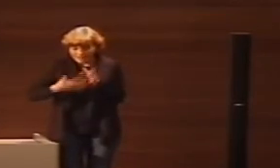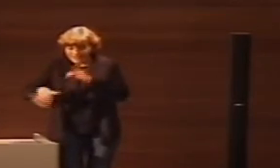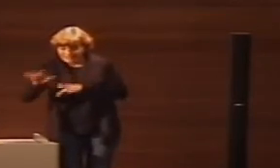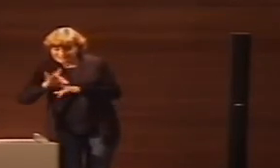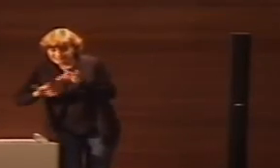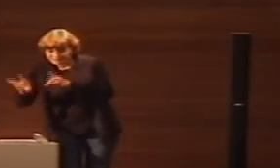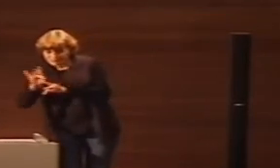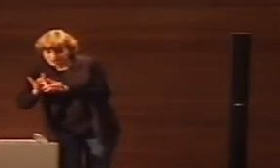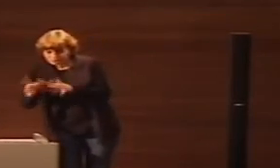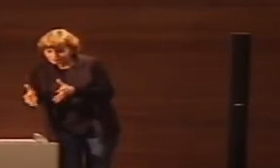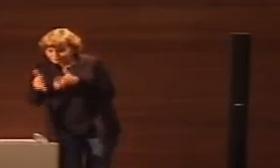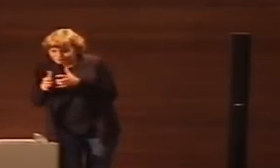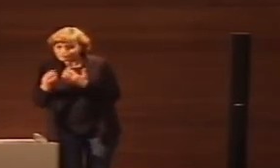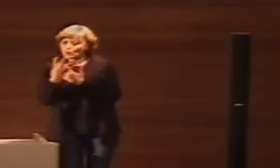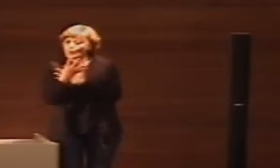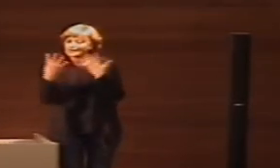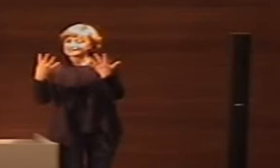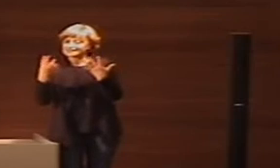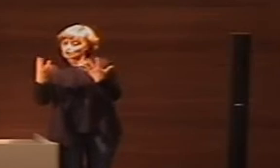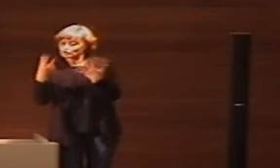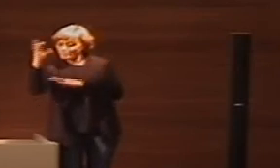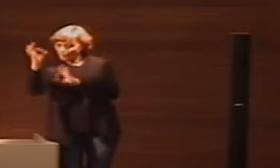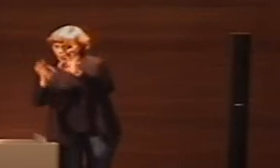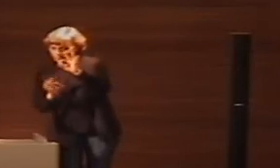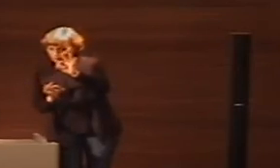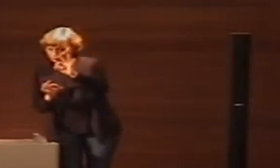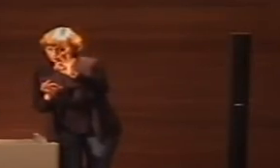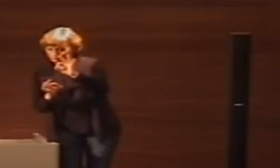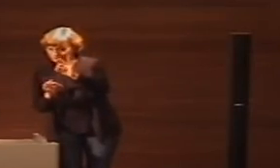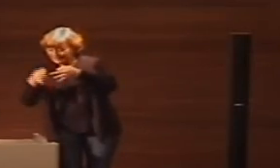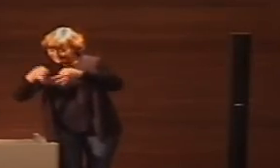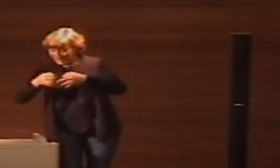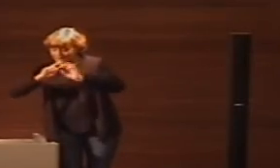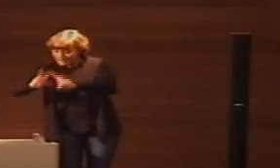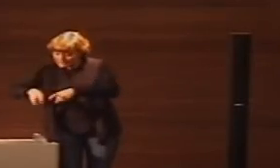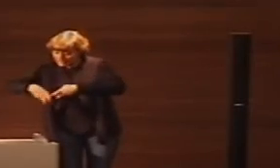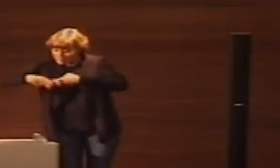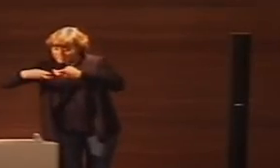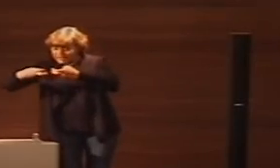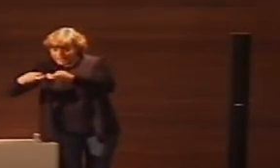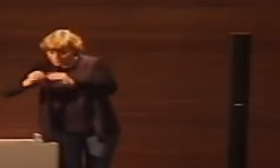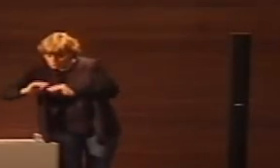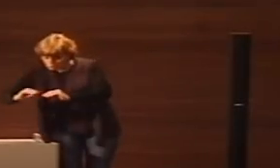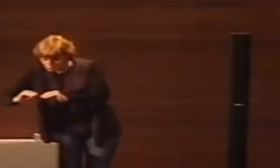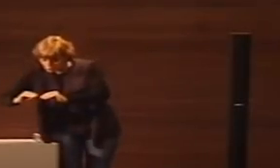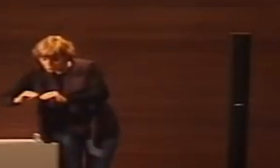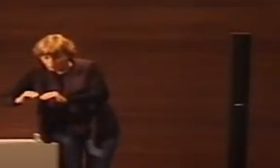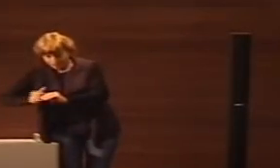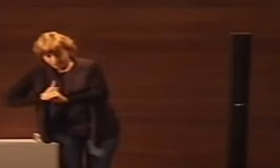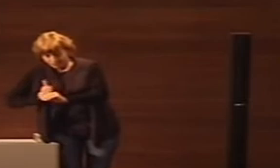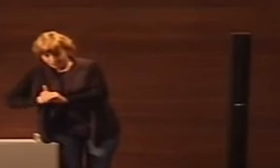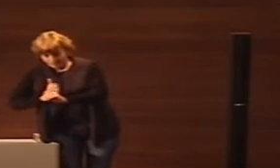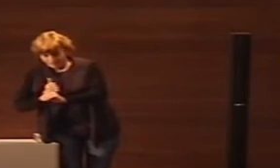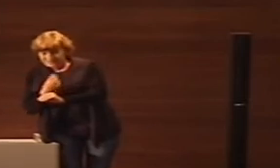48% del total, de lo cual realmente se recicló, porque una parte no se puede reciclar, realmente se recicló